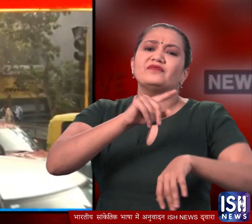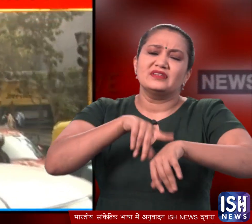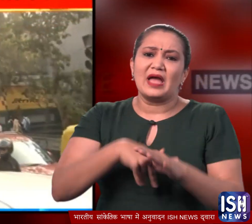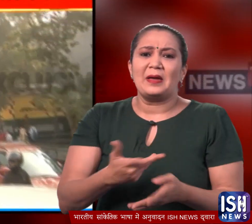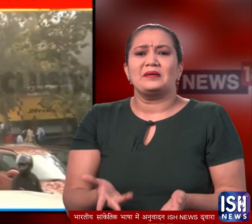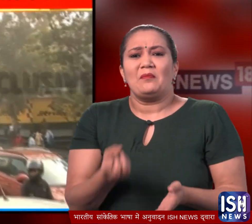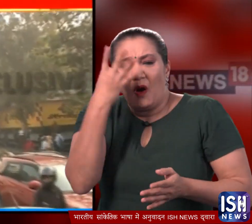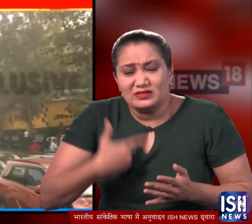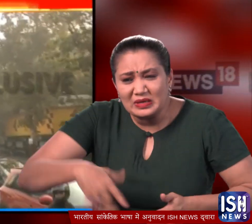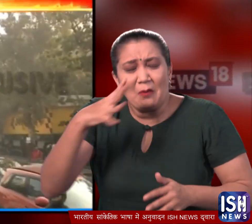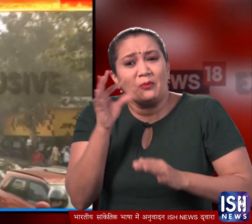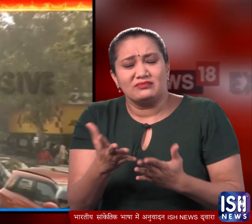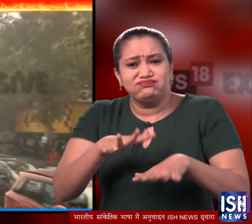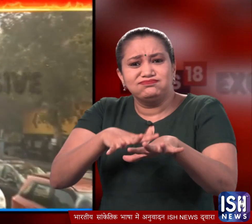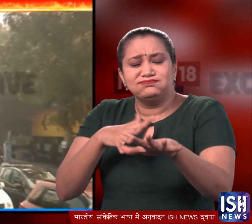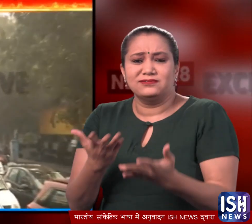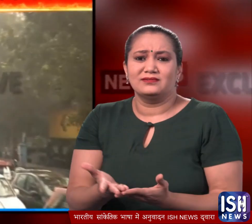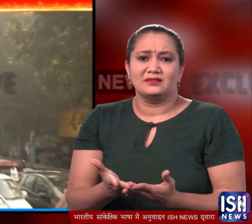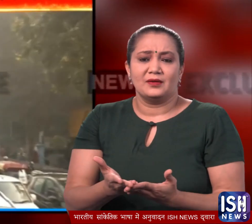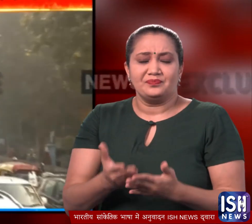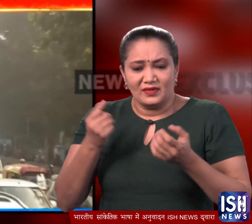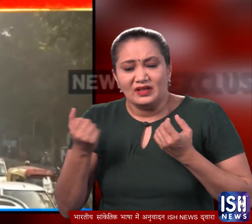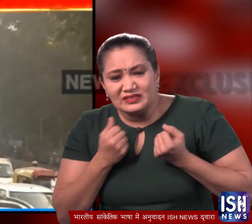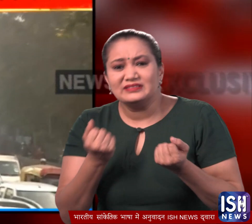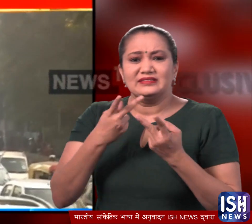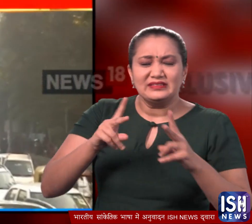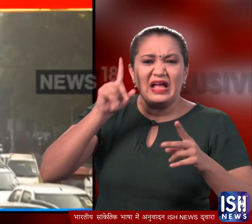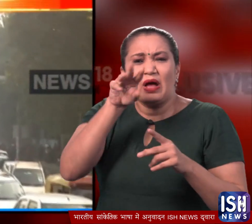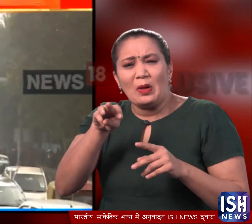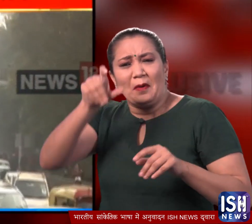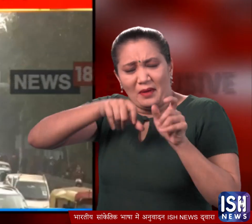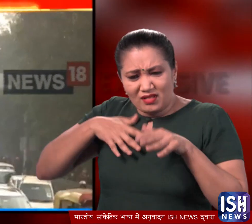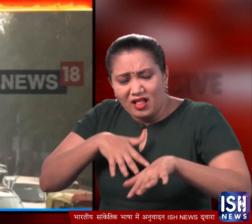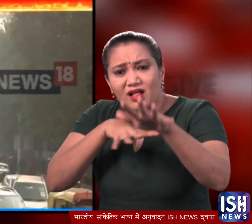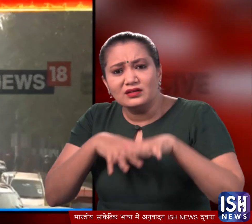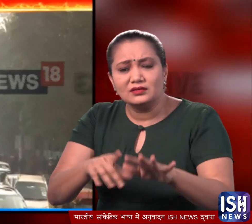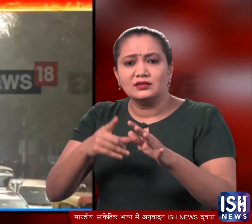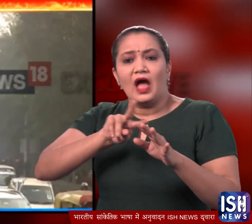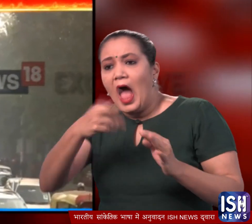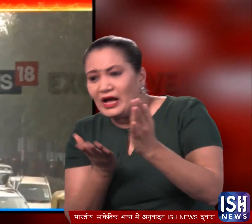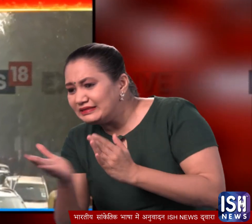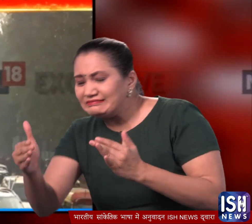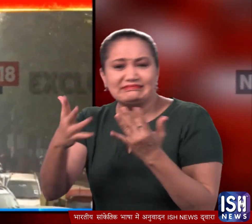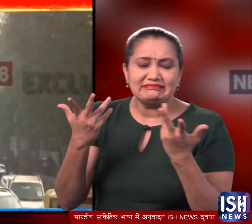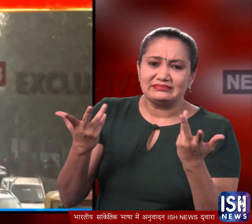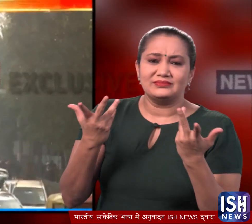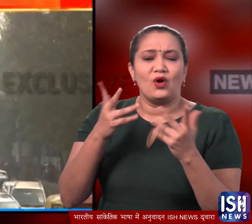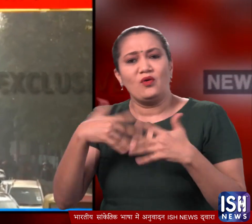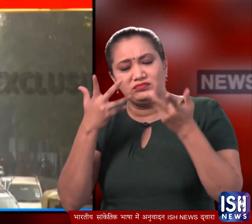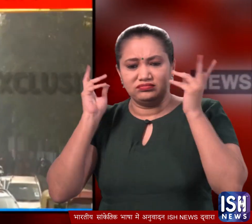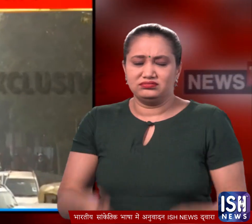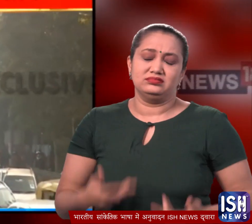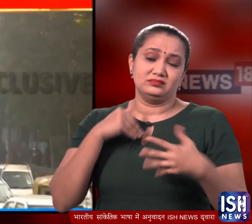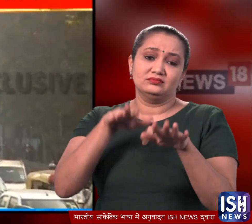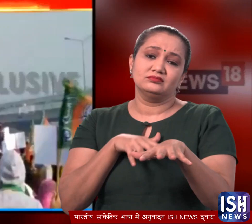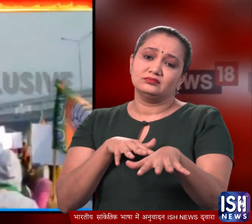और ऐसे में यहाँ से जाने वाले हजारों लोग जो है या तो कोई अल्टरनेटिव रास्ता ढूंढ रहे हैं या फिर इन्हीं